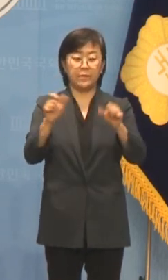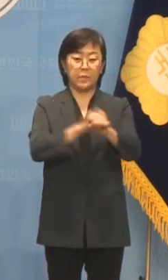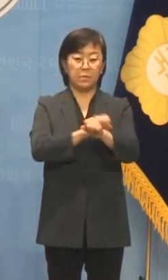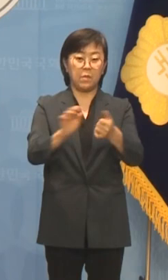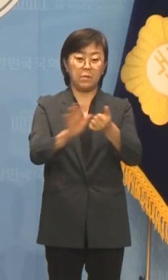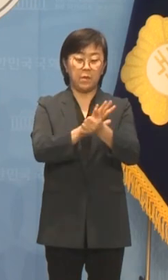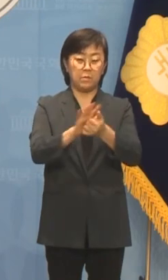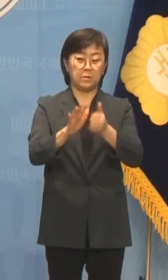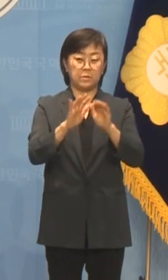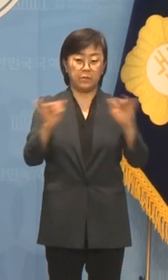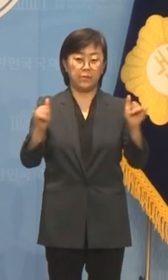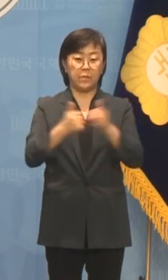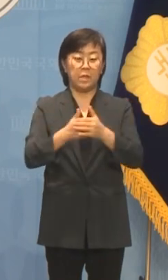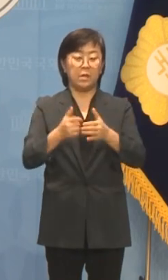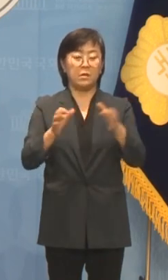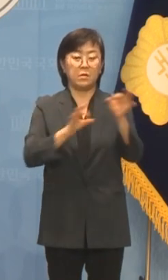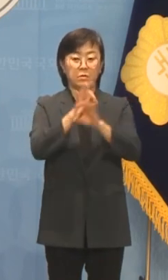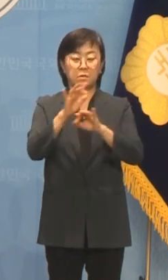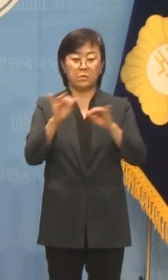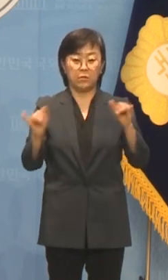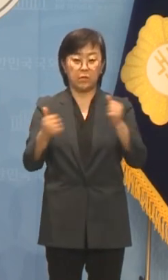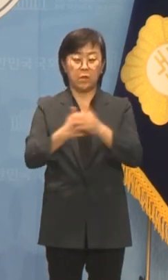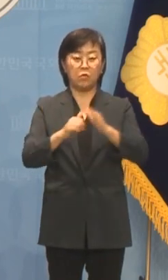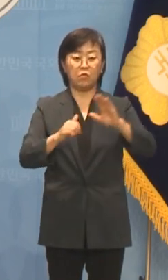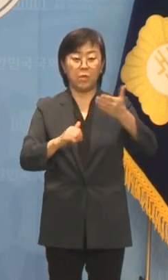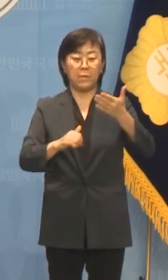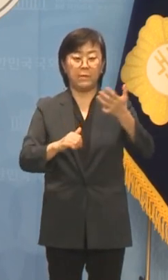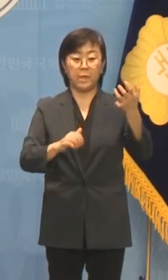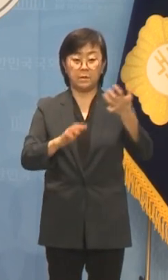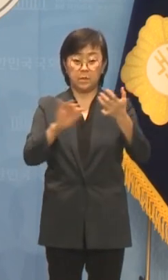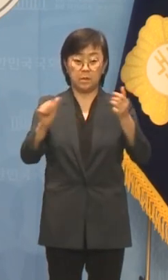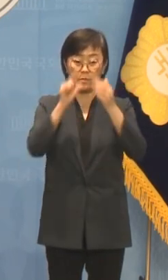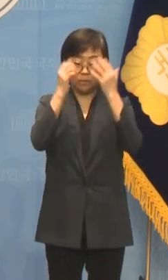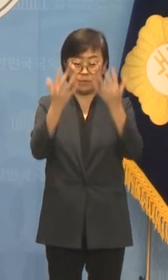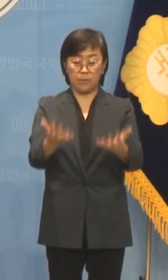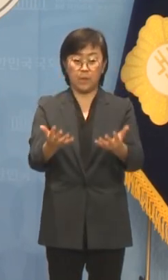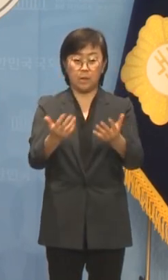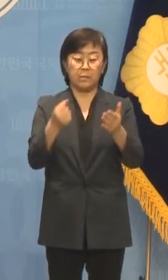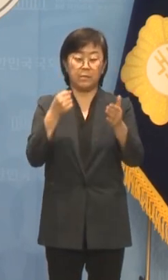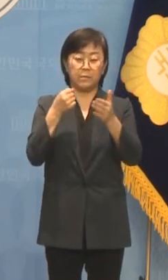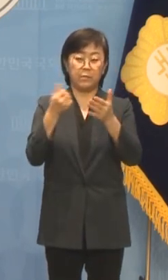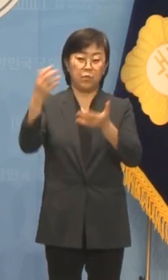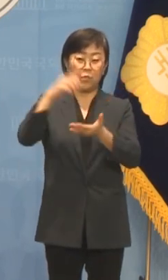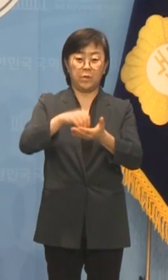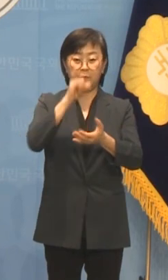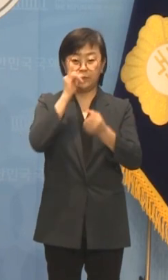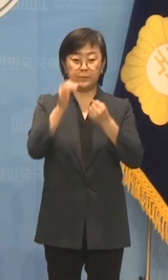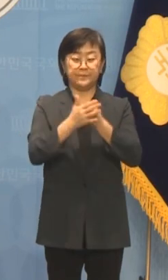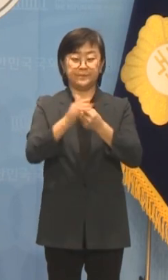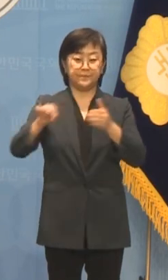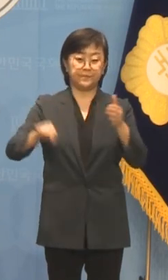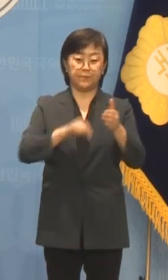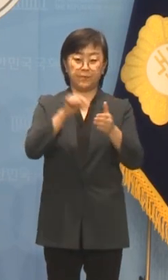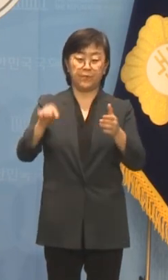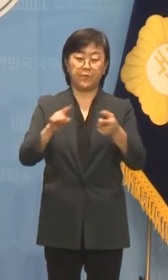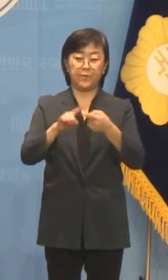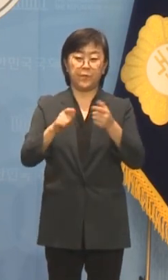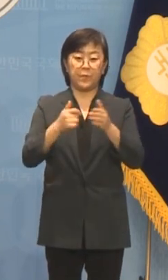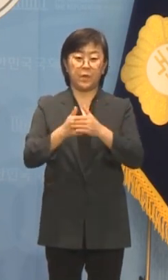특별배려 수용자, 경제인 등 980명이 사면 대상으로 포함되었고 여기에